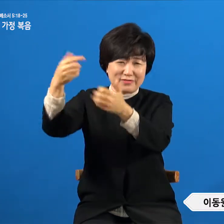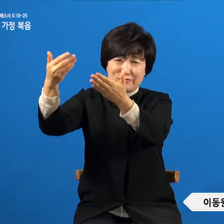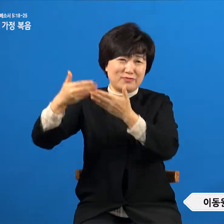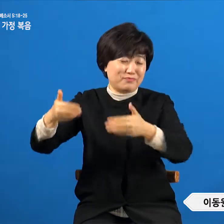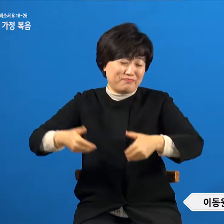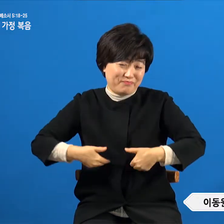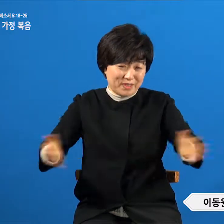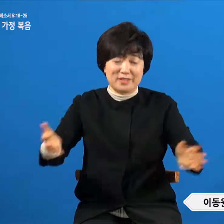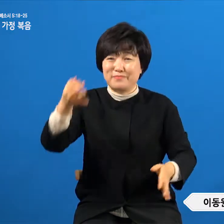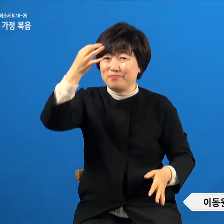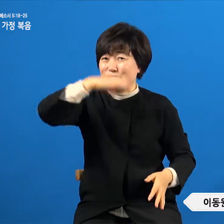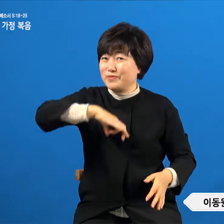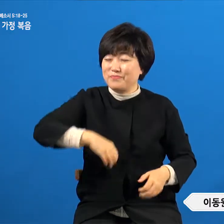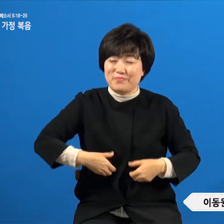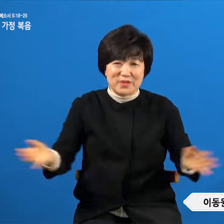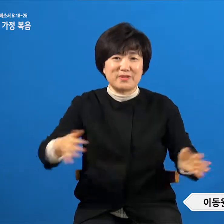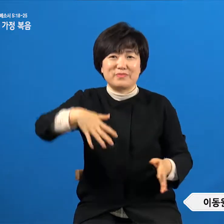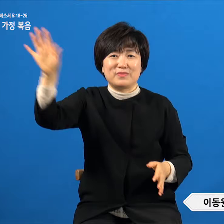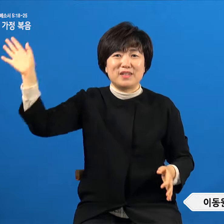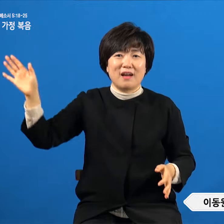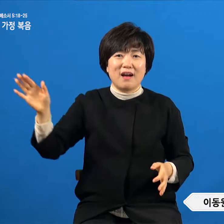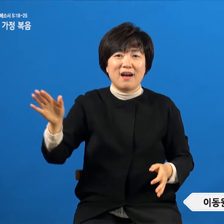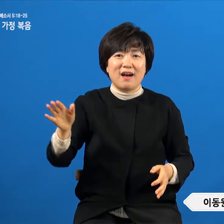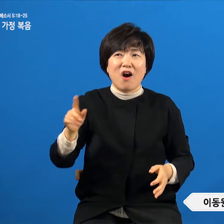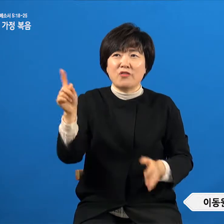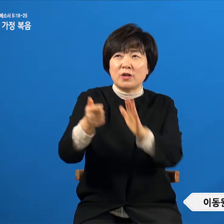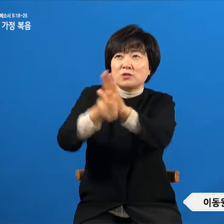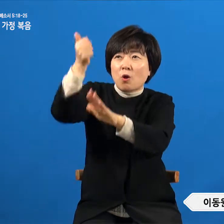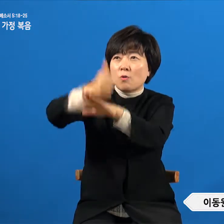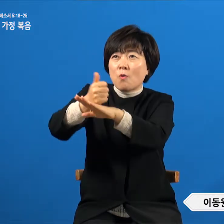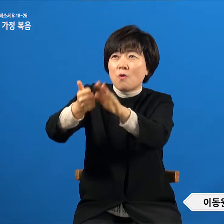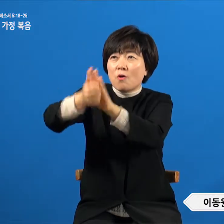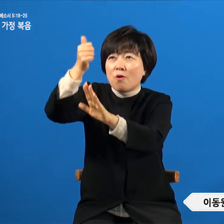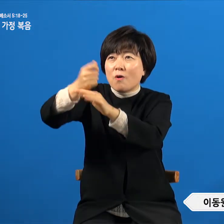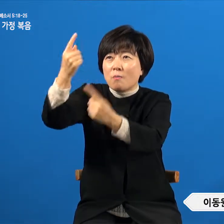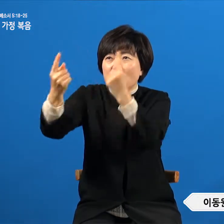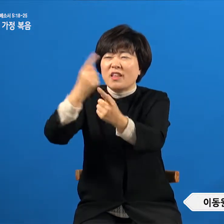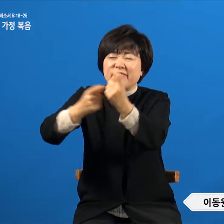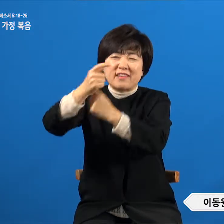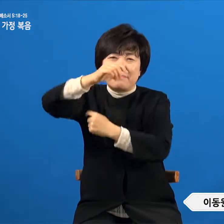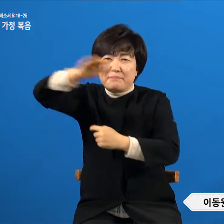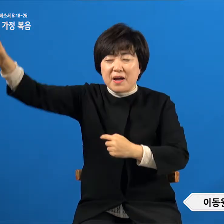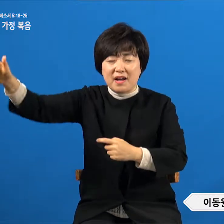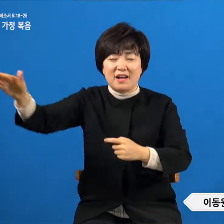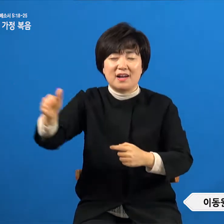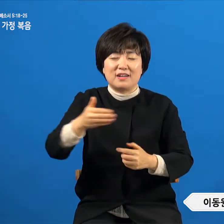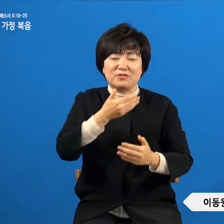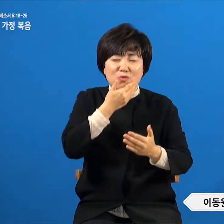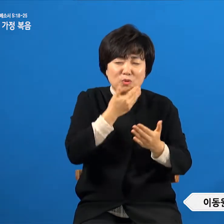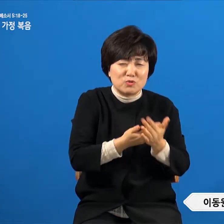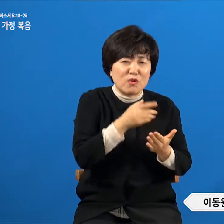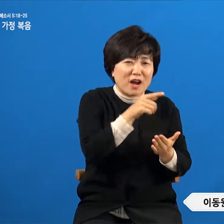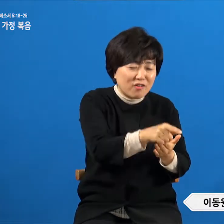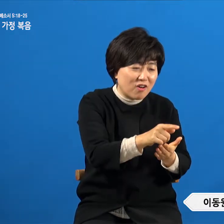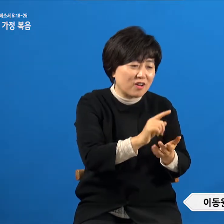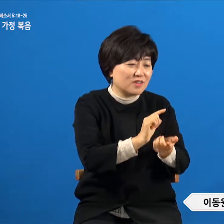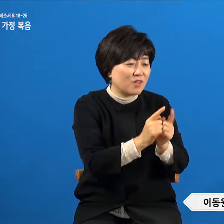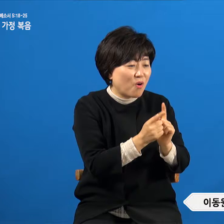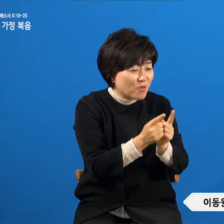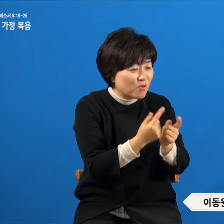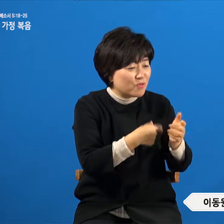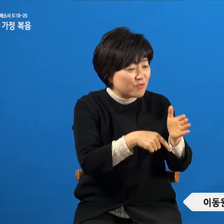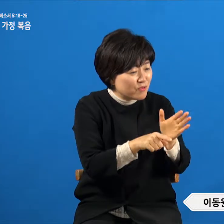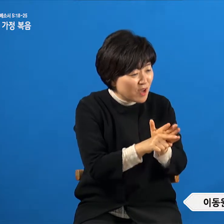것, 성취보다 이 세상에는 더 소중한 것이 있다는 것, 서로를 내어주는 사랑, 서로를